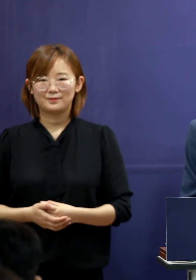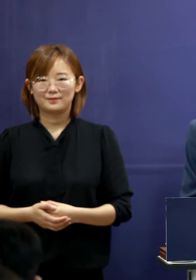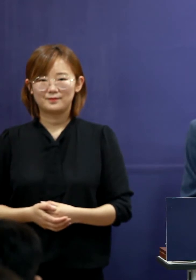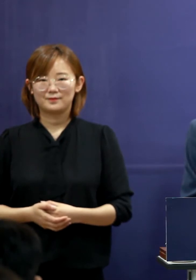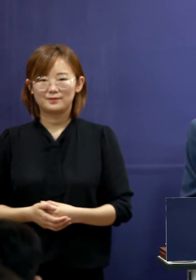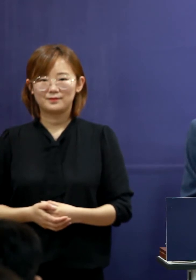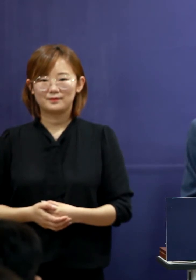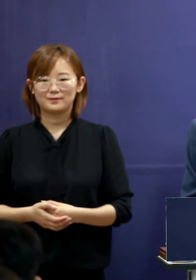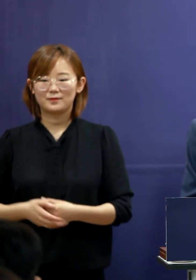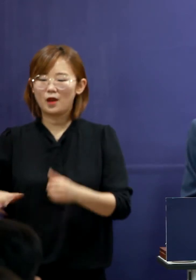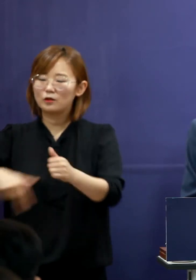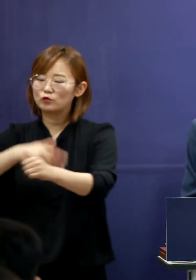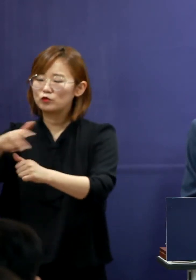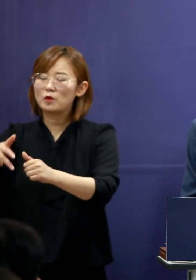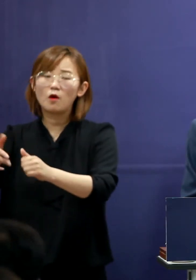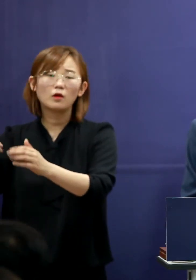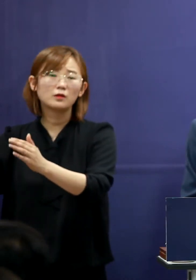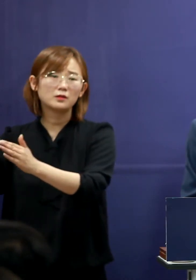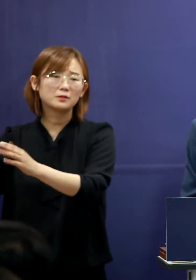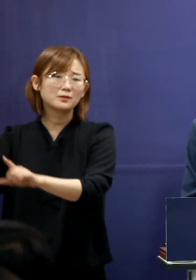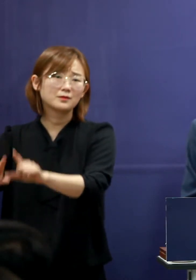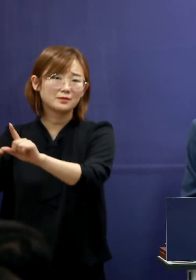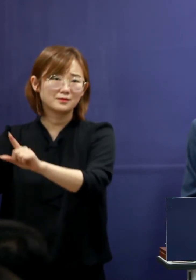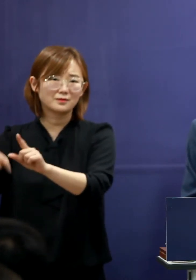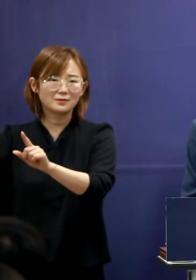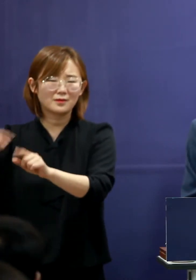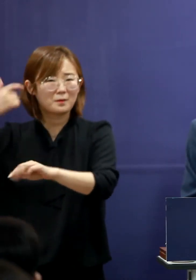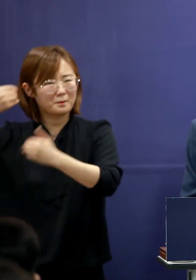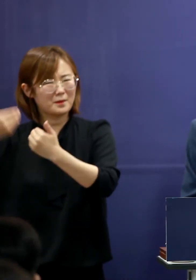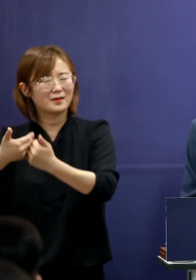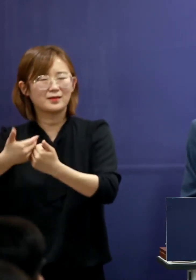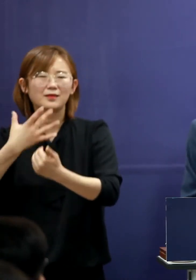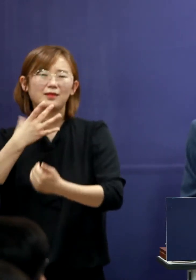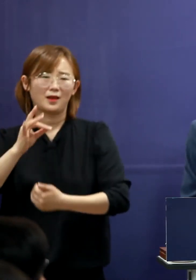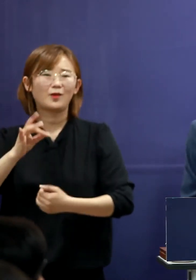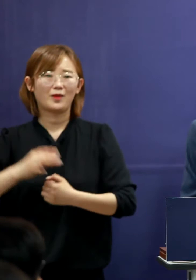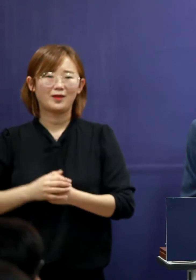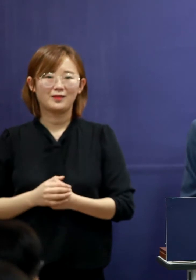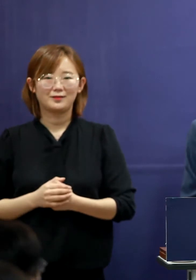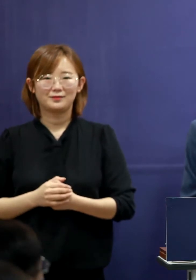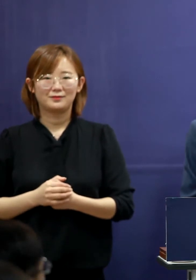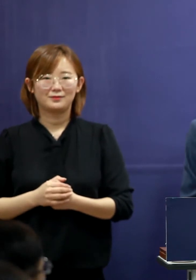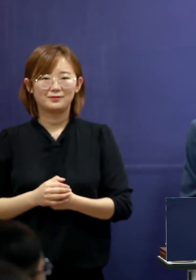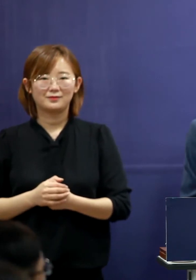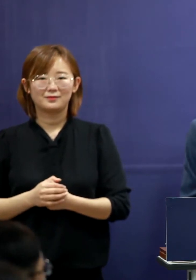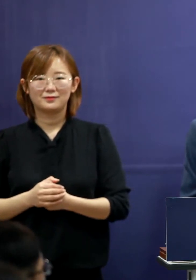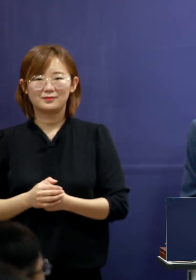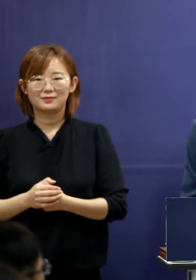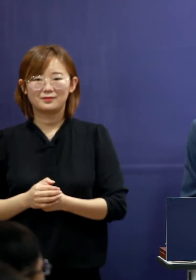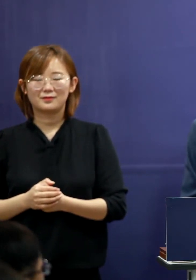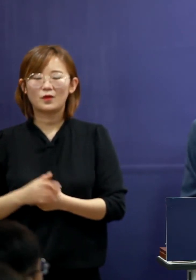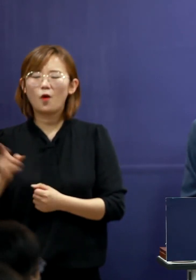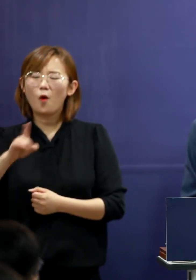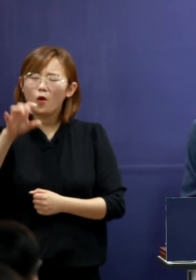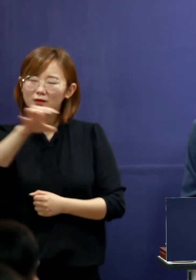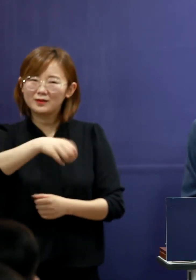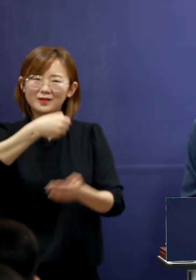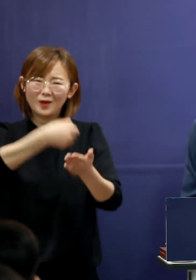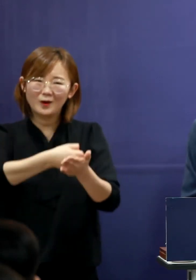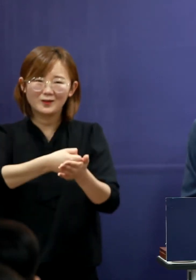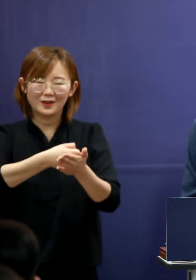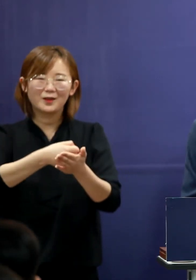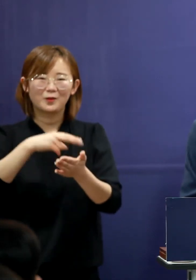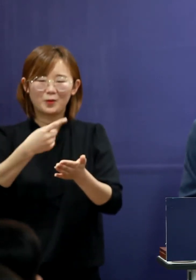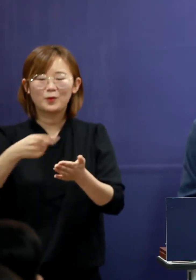어찌 보면은 당연한 일이기도 하고요. 아마 다른 지역으로 결정하더라도 그런 반대가 있게 되리라고